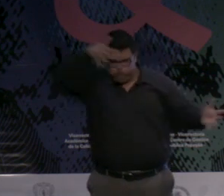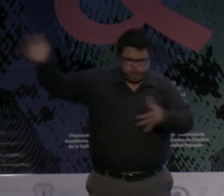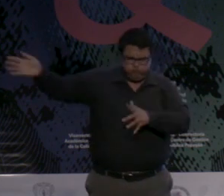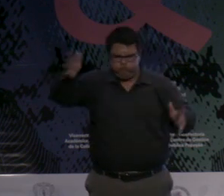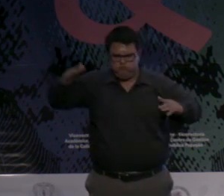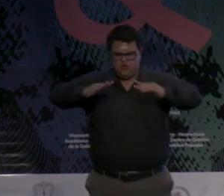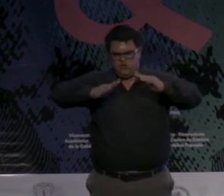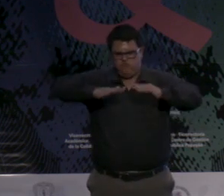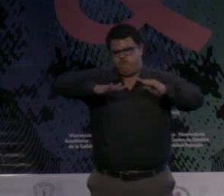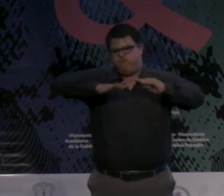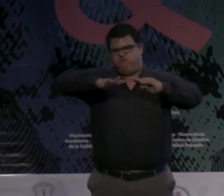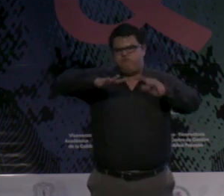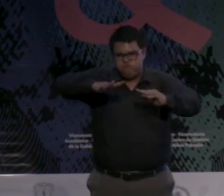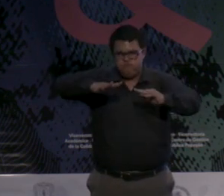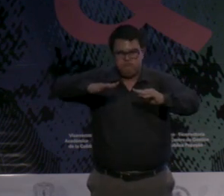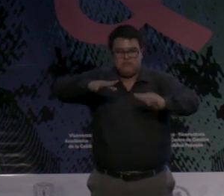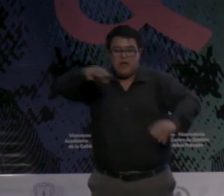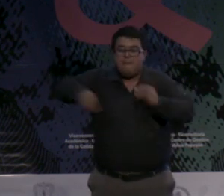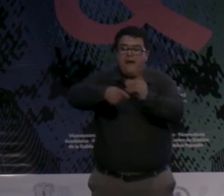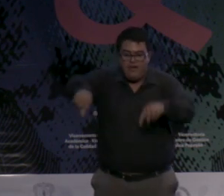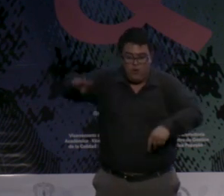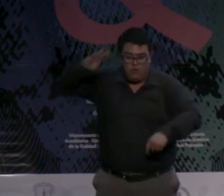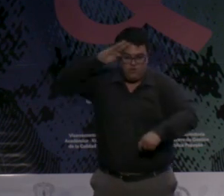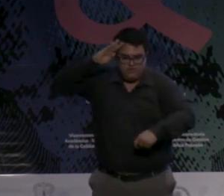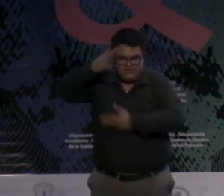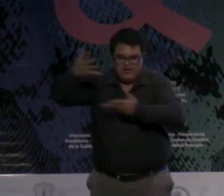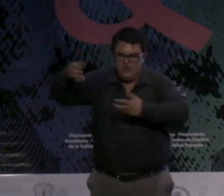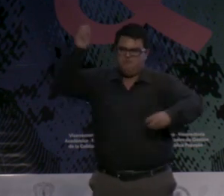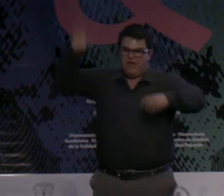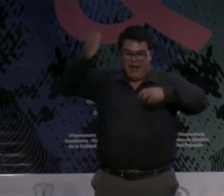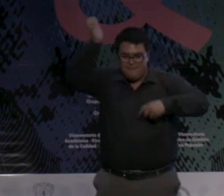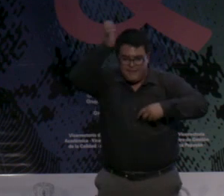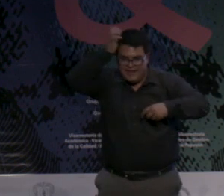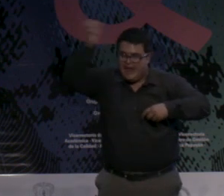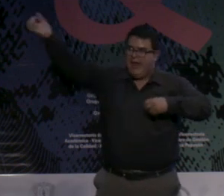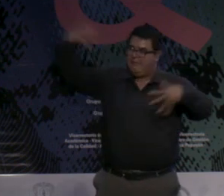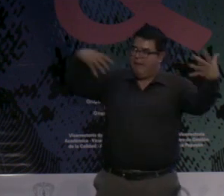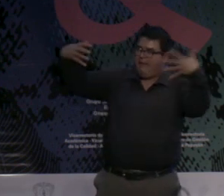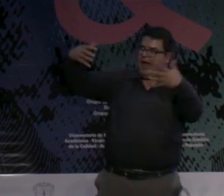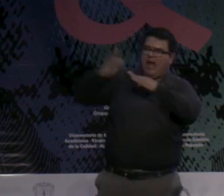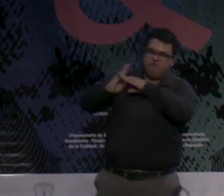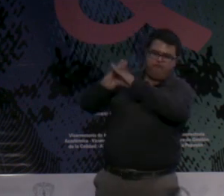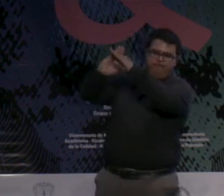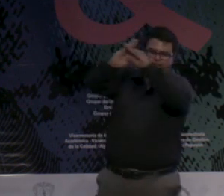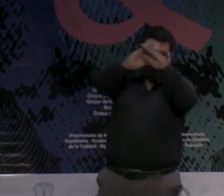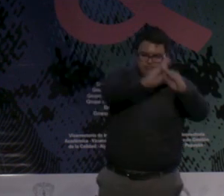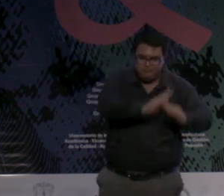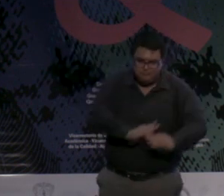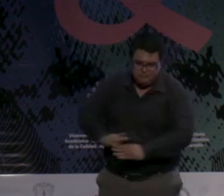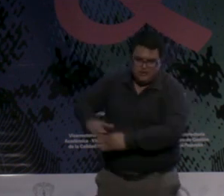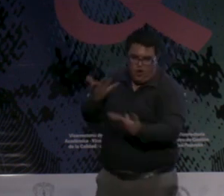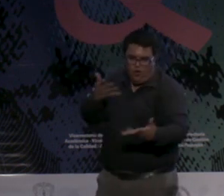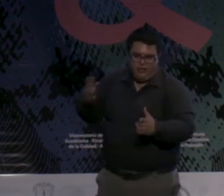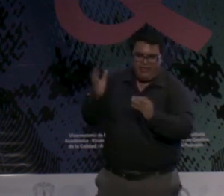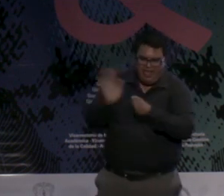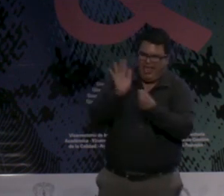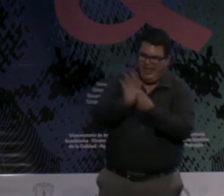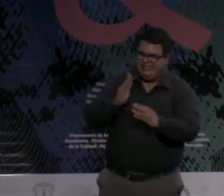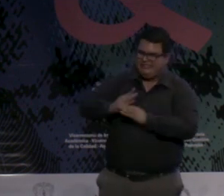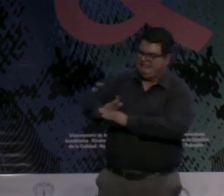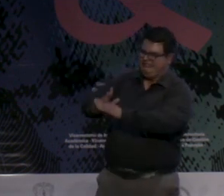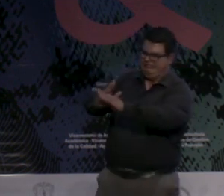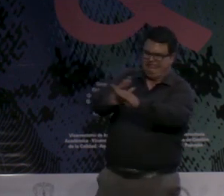y con otros materiales, entre esos, por ejemplo, las tejas de zinc, y que son hechas en resistencia